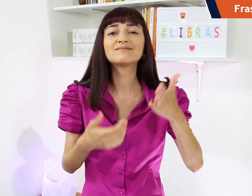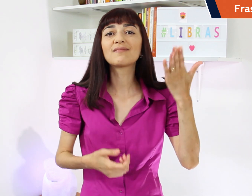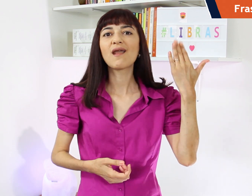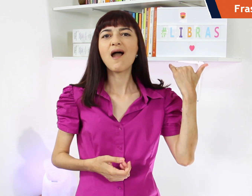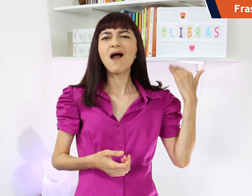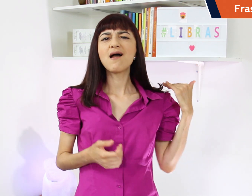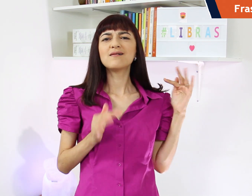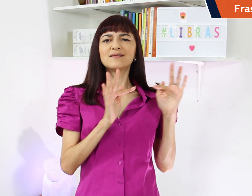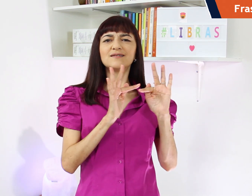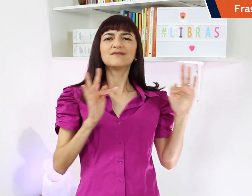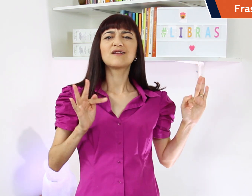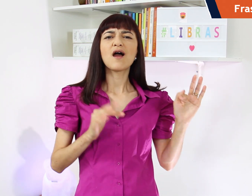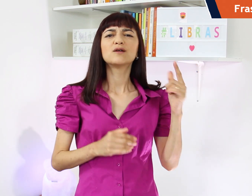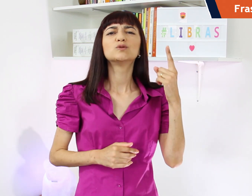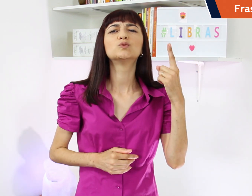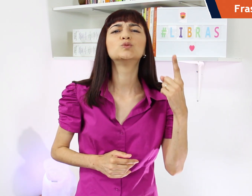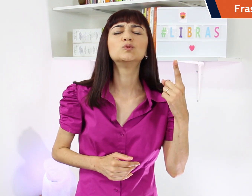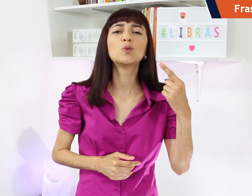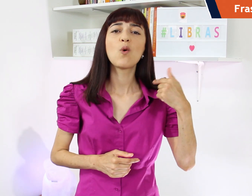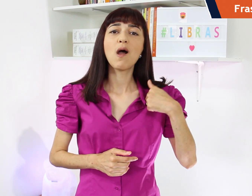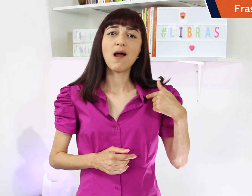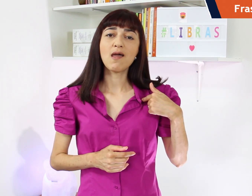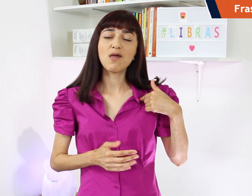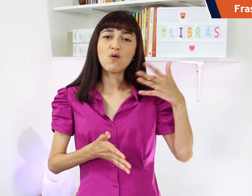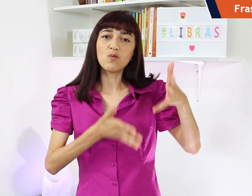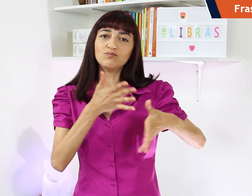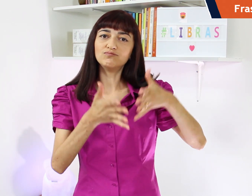eu sinalizei o verbo ver